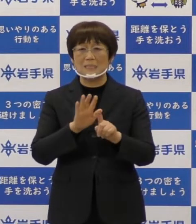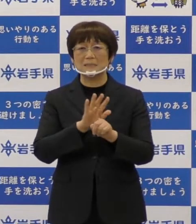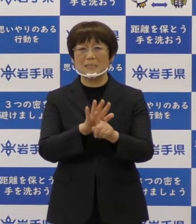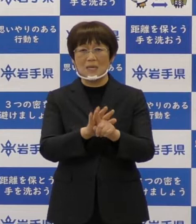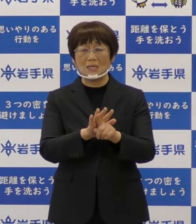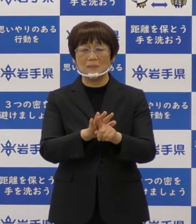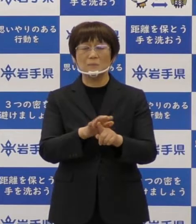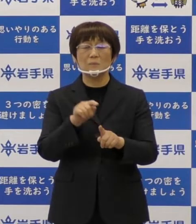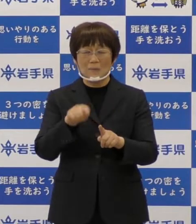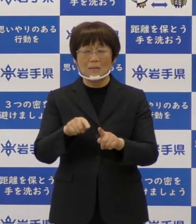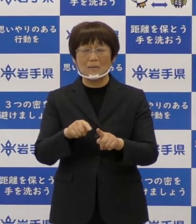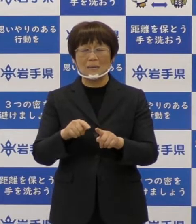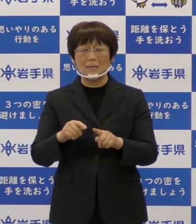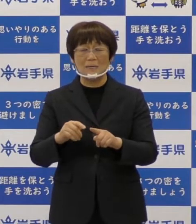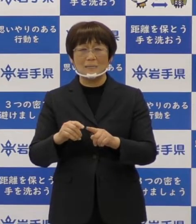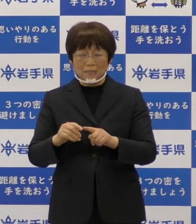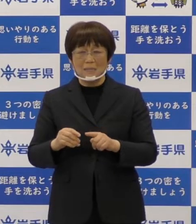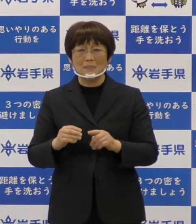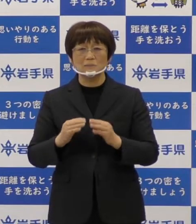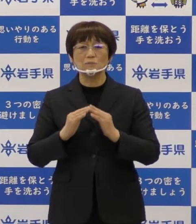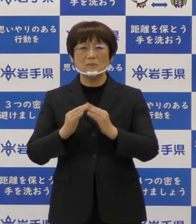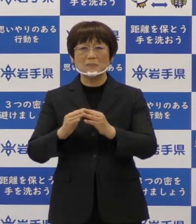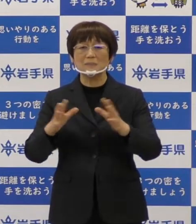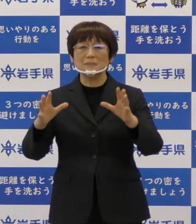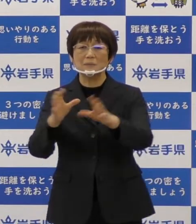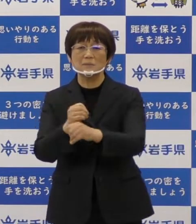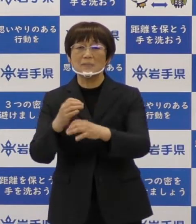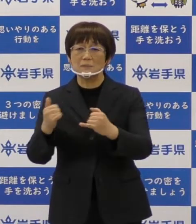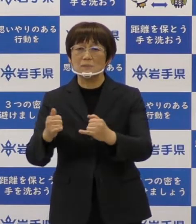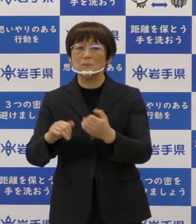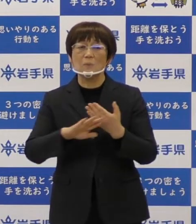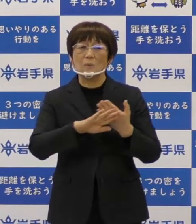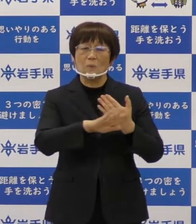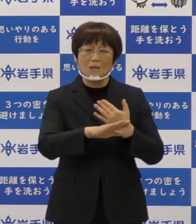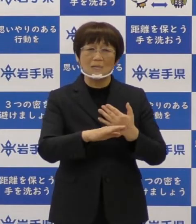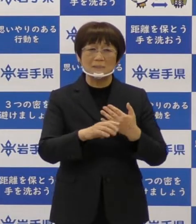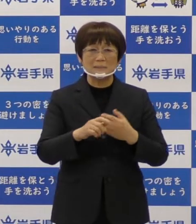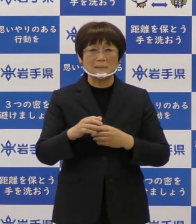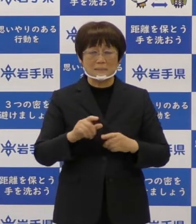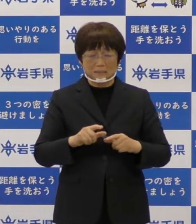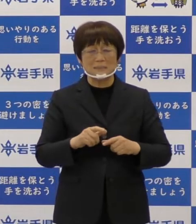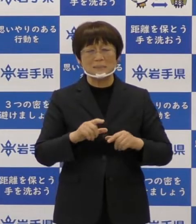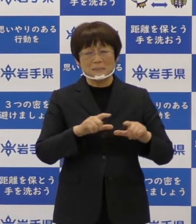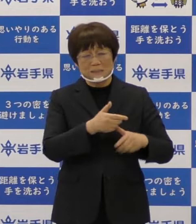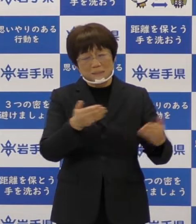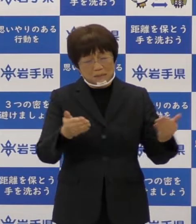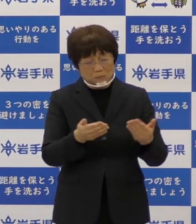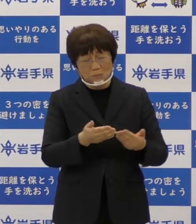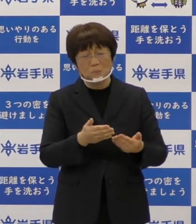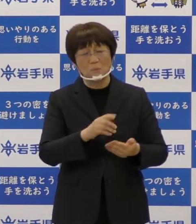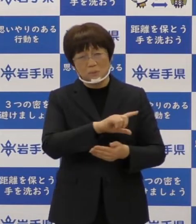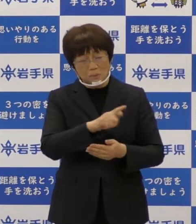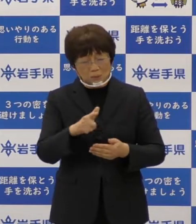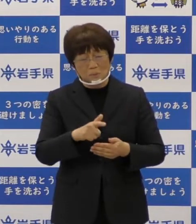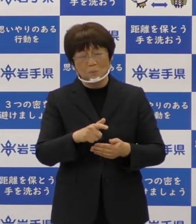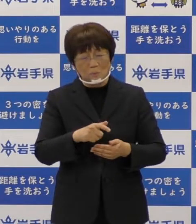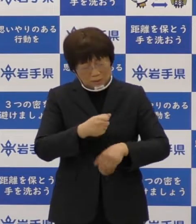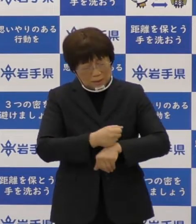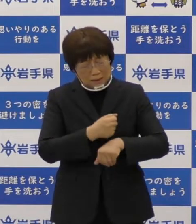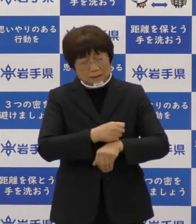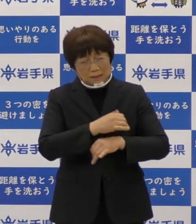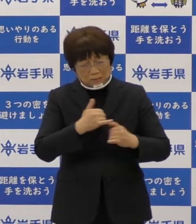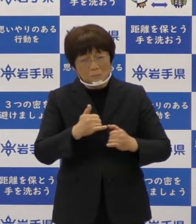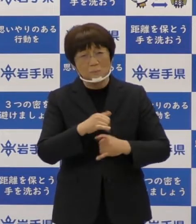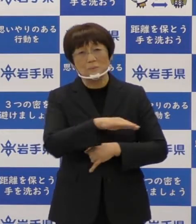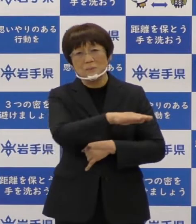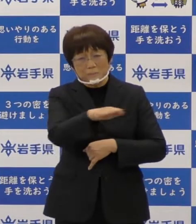住宅に不自由しなかった人も含めてですね、この岩手沿岸に向いて、おなりわいを自分の可